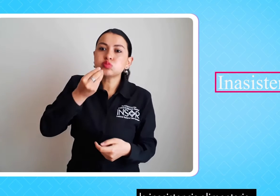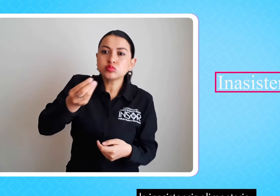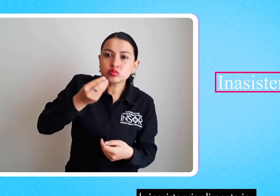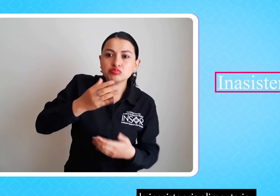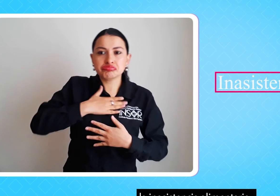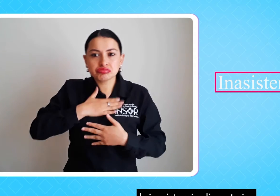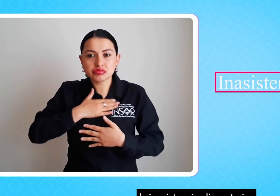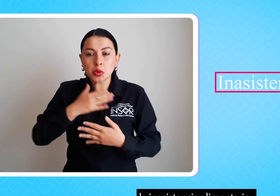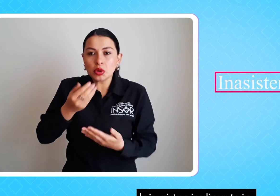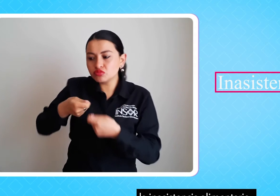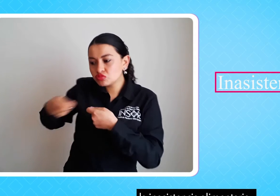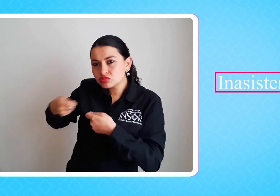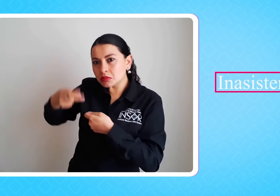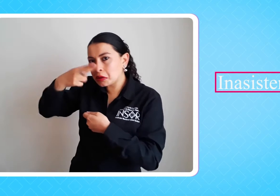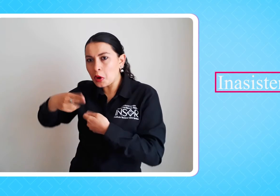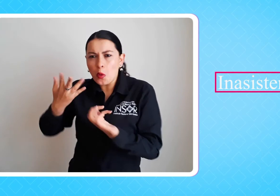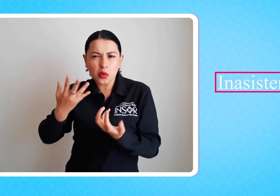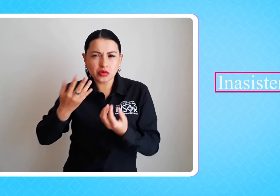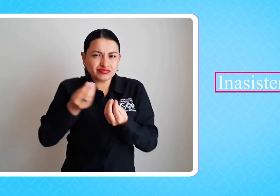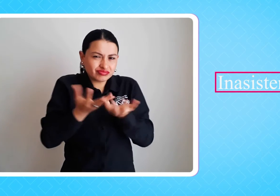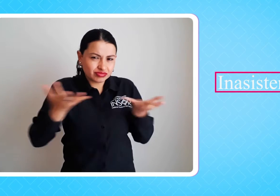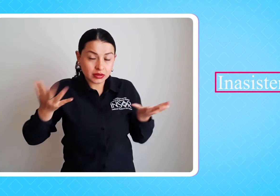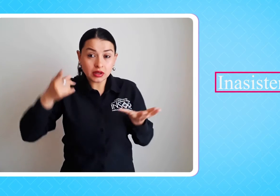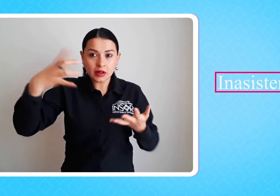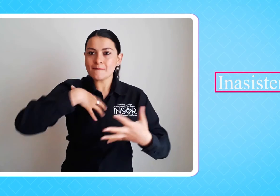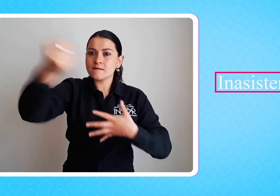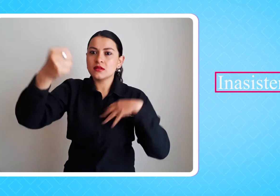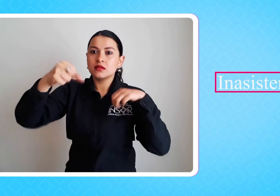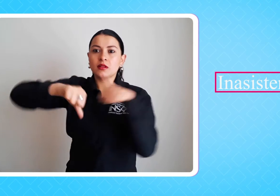La inasistencia alimentaria.